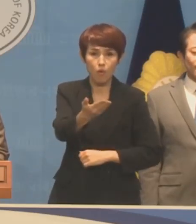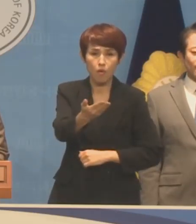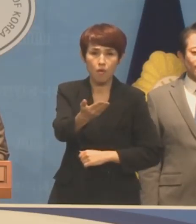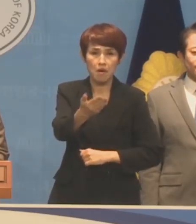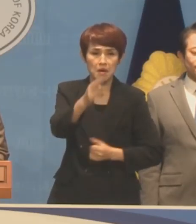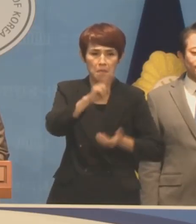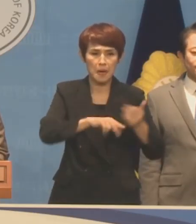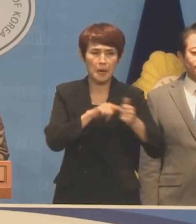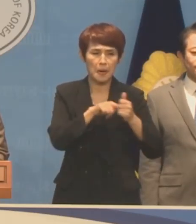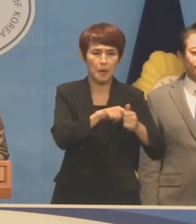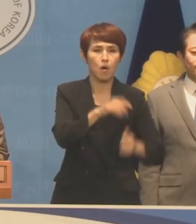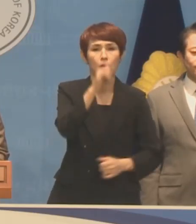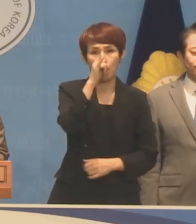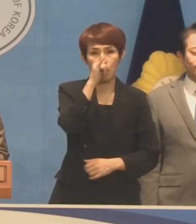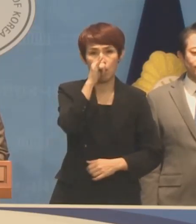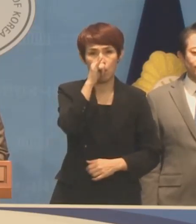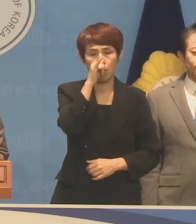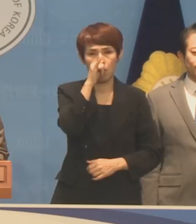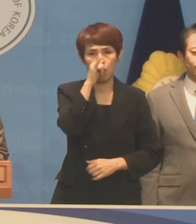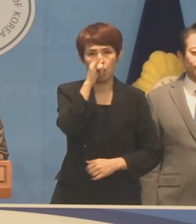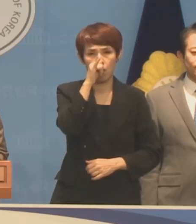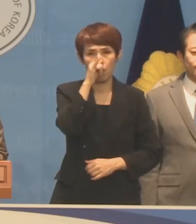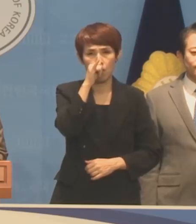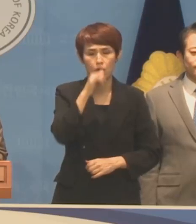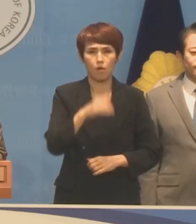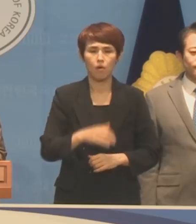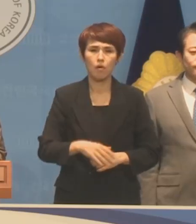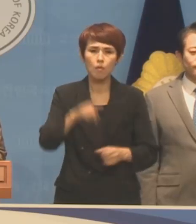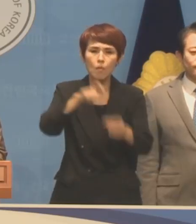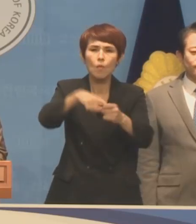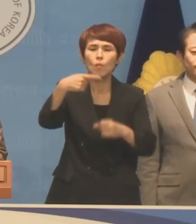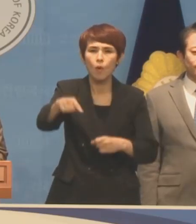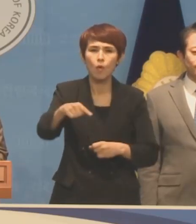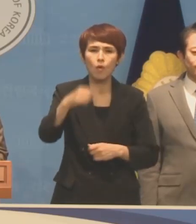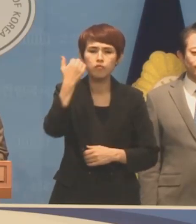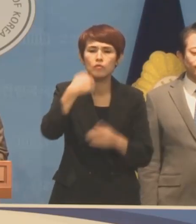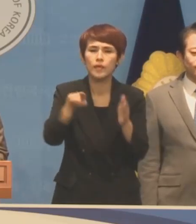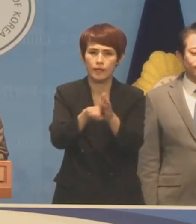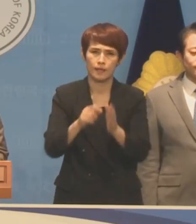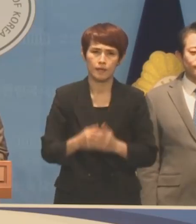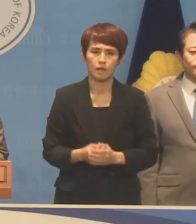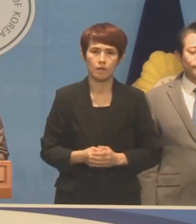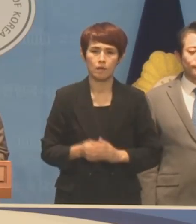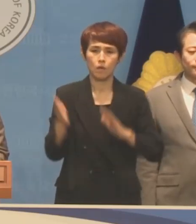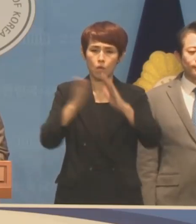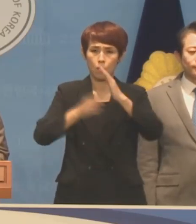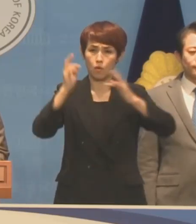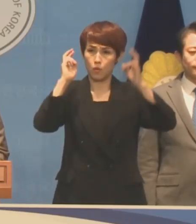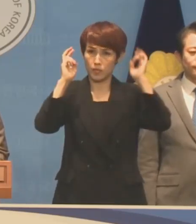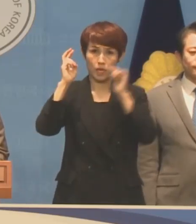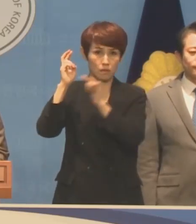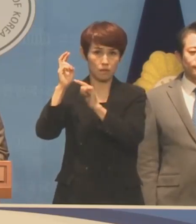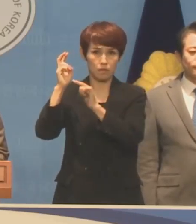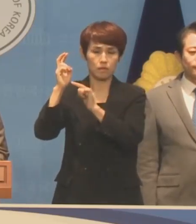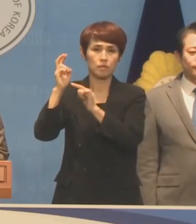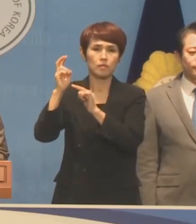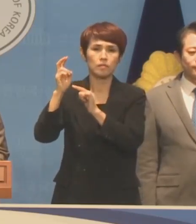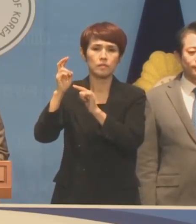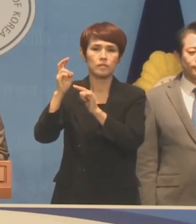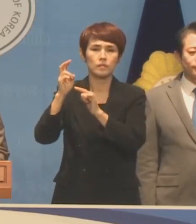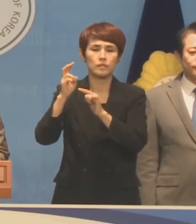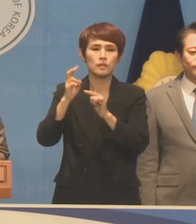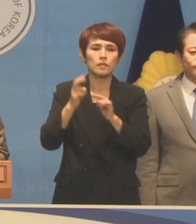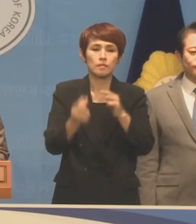매각을 서두르고 있는데 누구를 이해한 것입니까? 공기업인 예금보험공사는